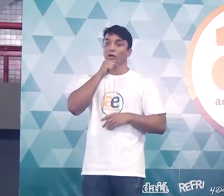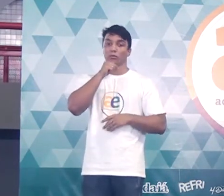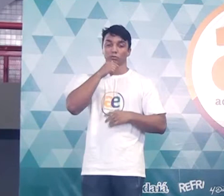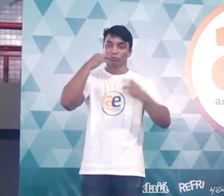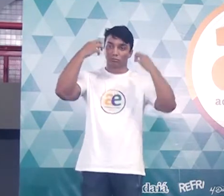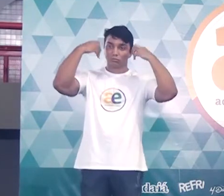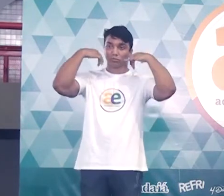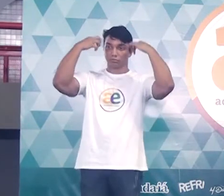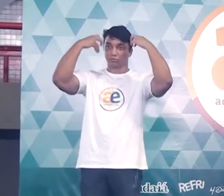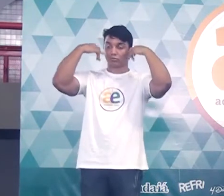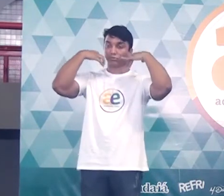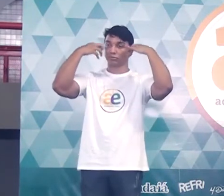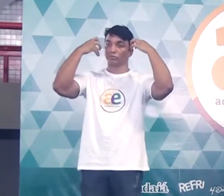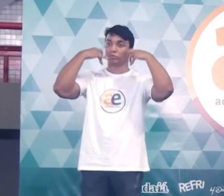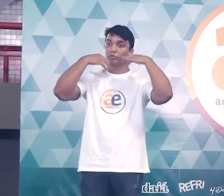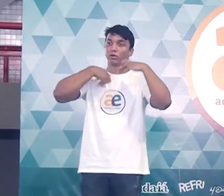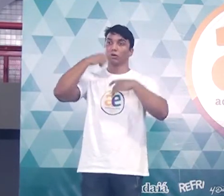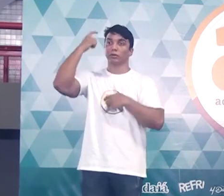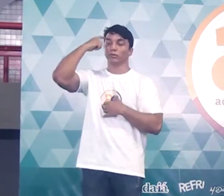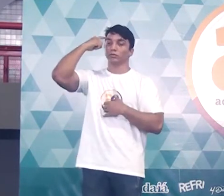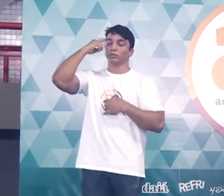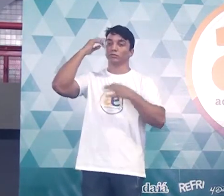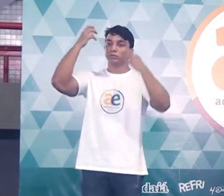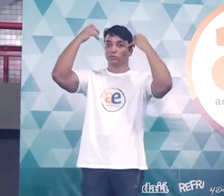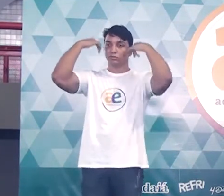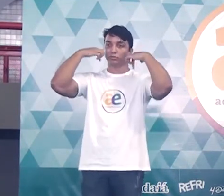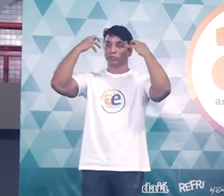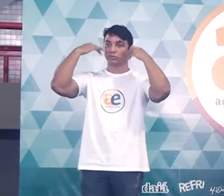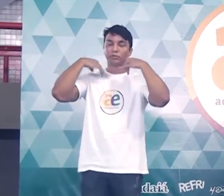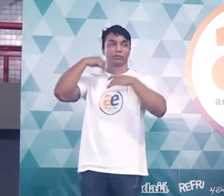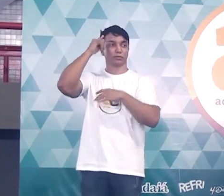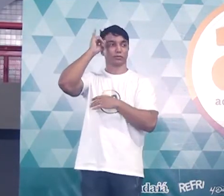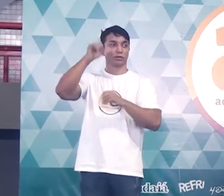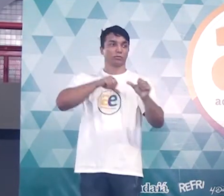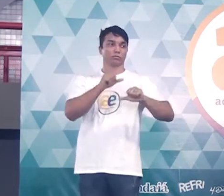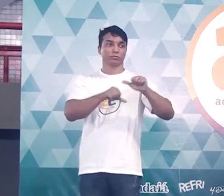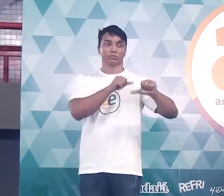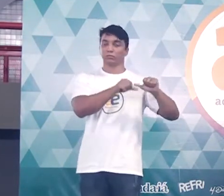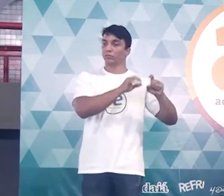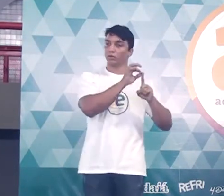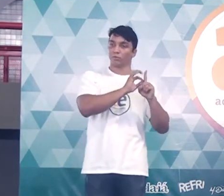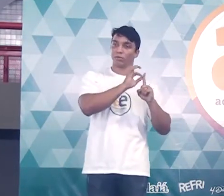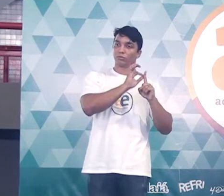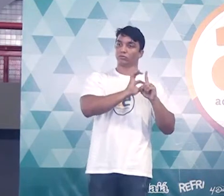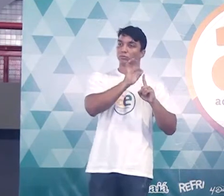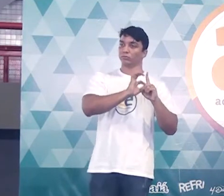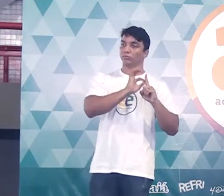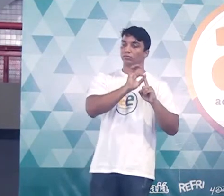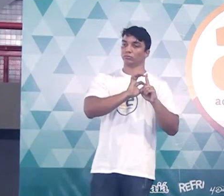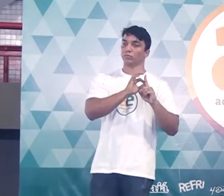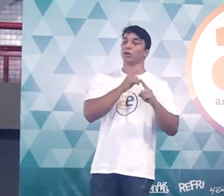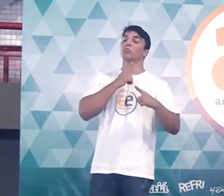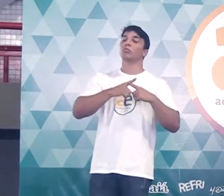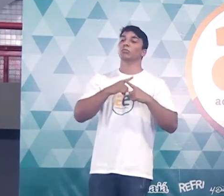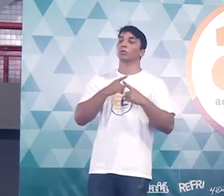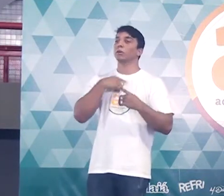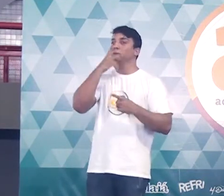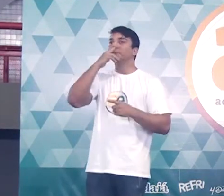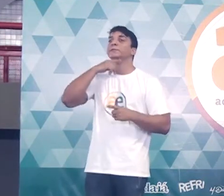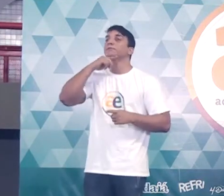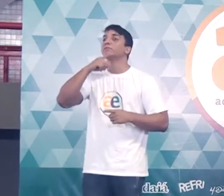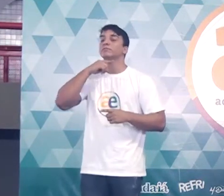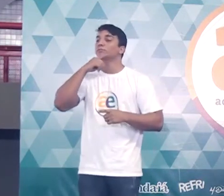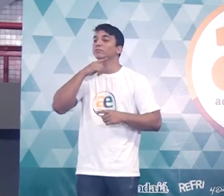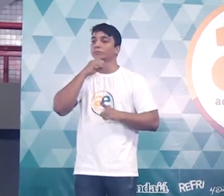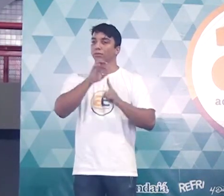quê? Para que eu não possa variar a temperatura. Então, controlar a temperatura é quase improvável, porque